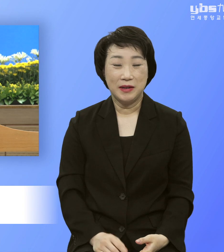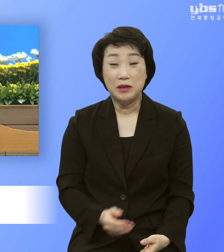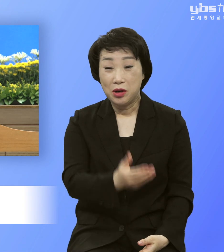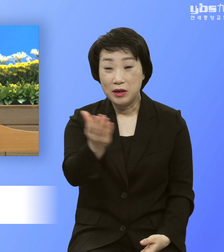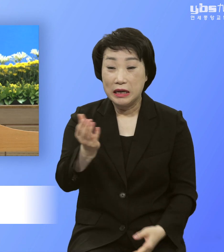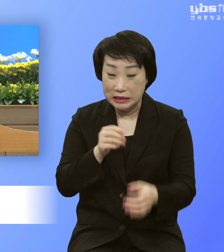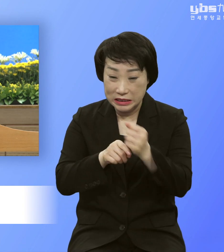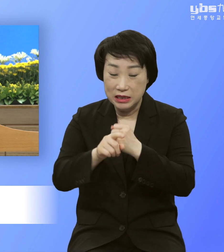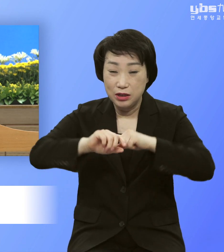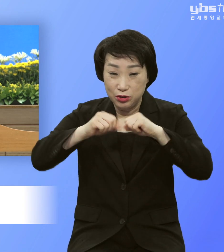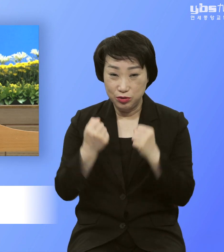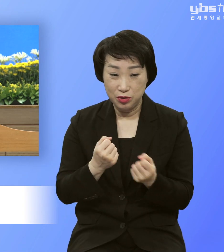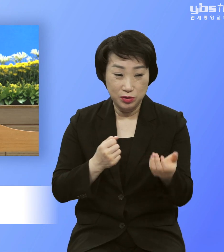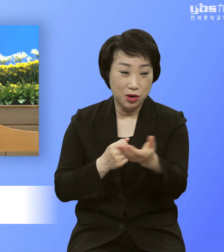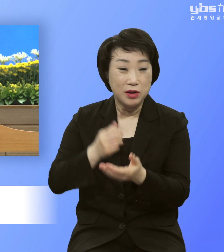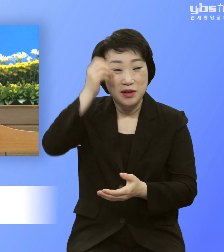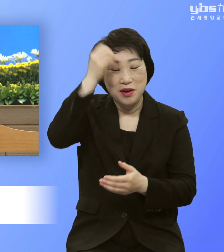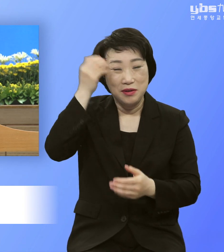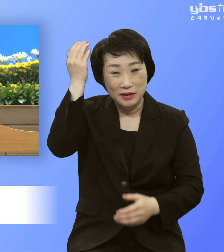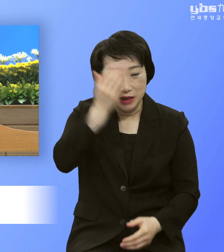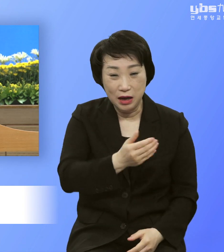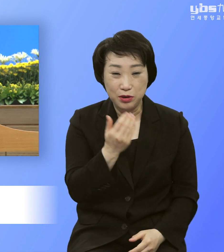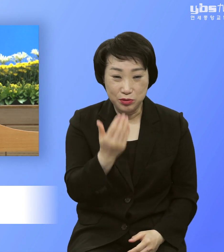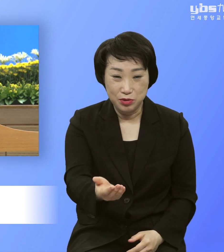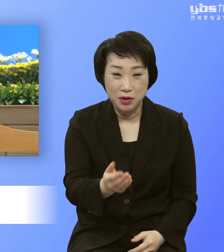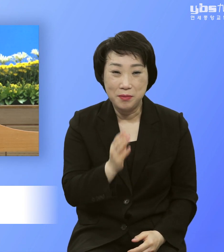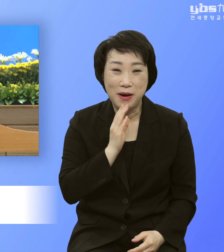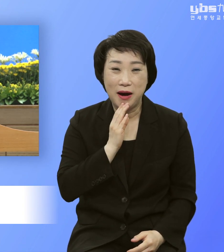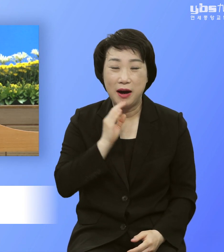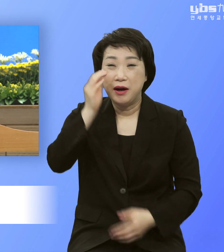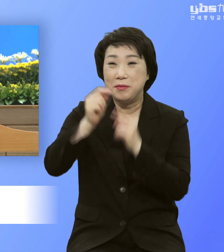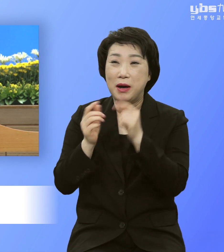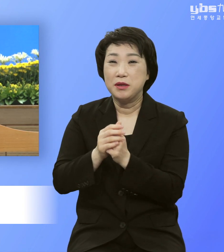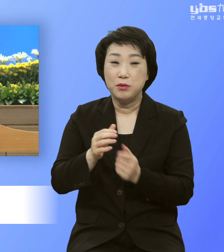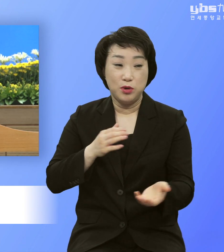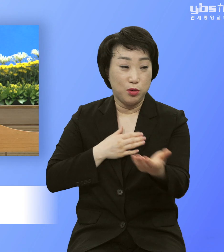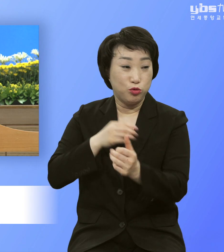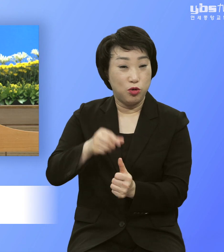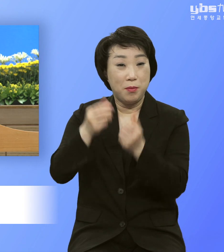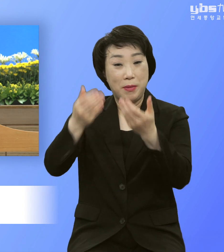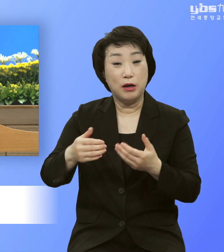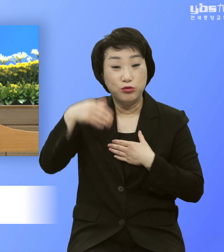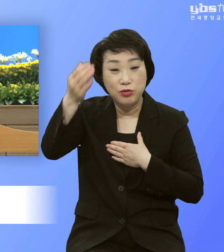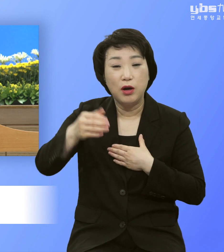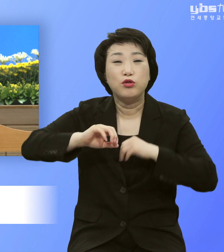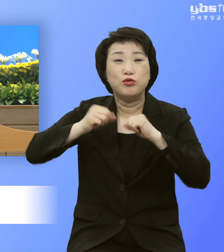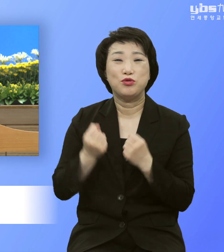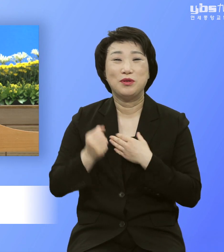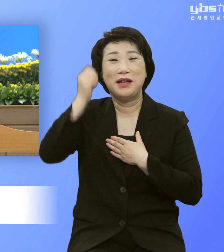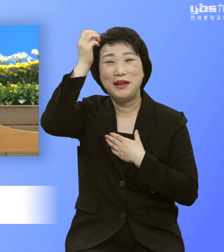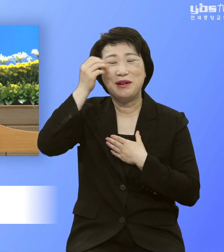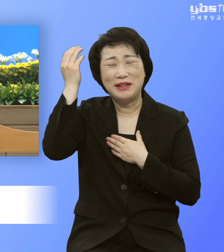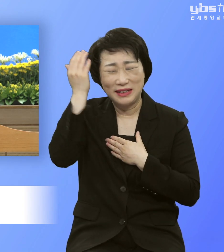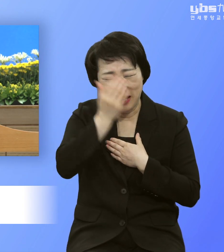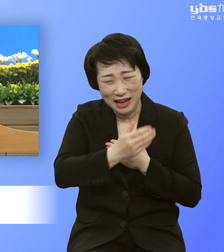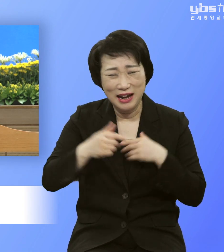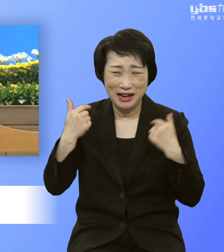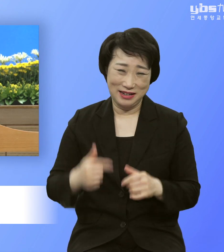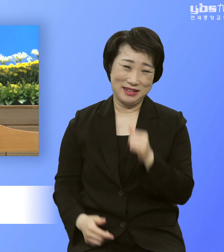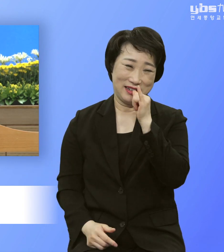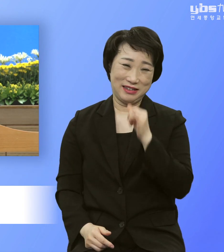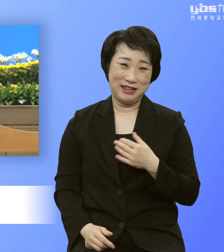너희가 진리를 순종함으로 내 영혼을 깨끗게 하여. 하나님 말씀을 구원받은 다음에 순종하여 내 영혼이 항상 깨끗한 거야.